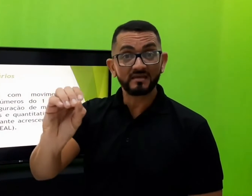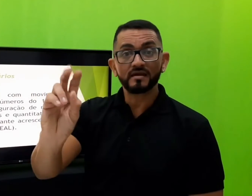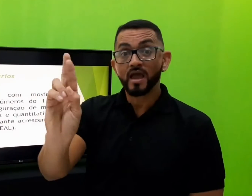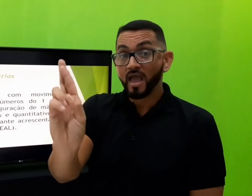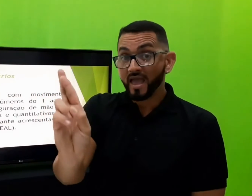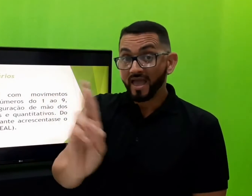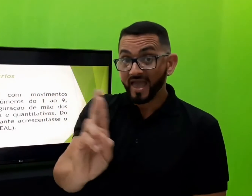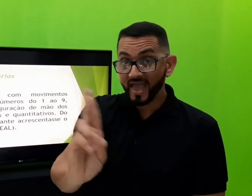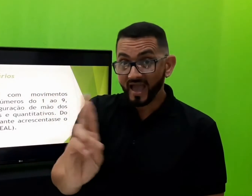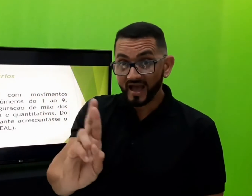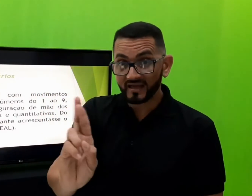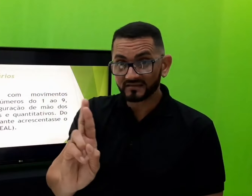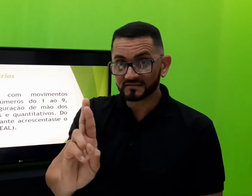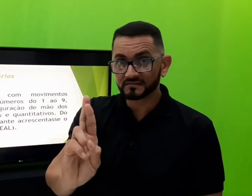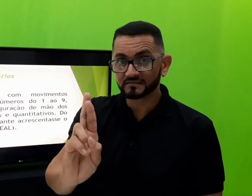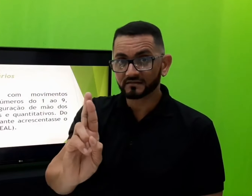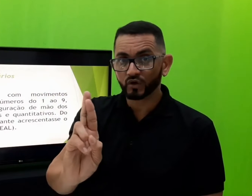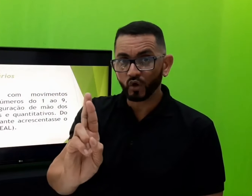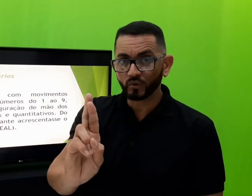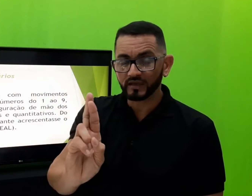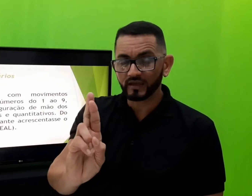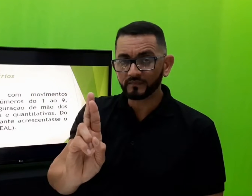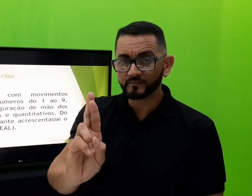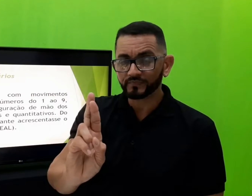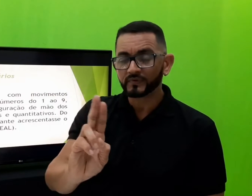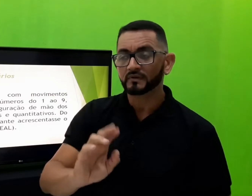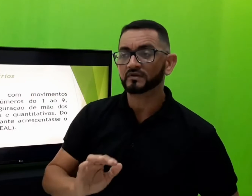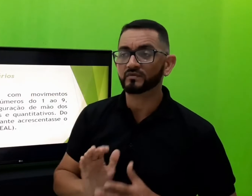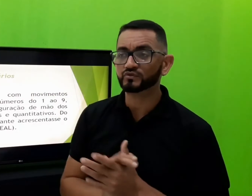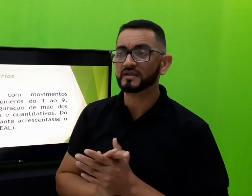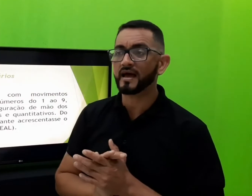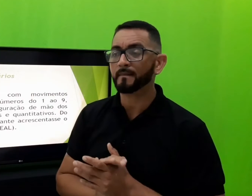100 reais. Ok? Então vamos lá.